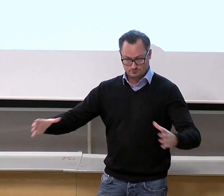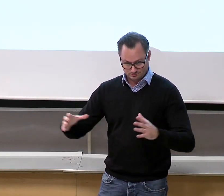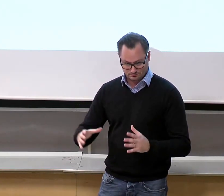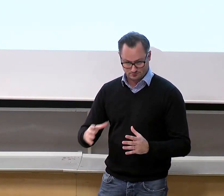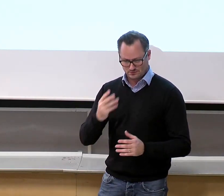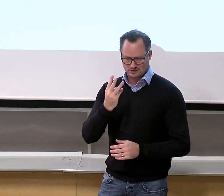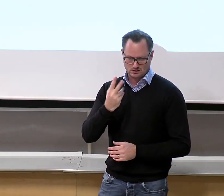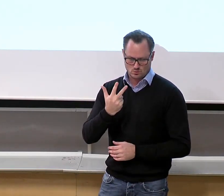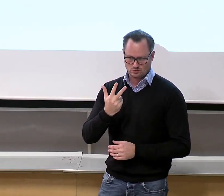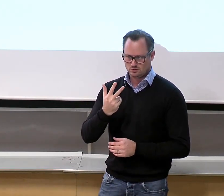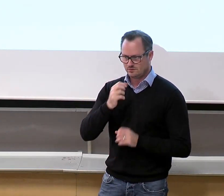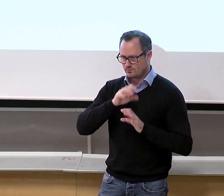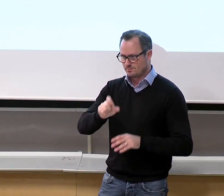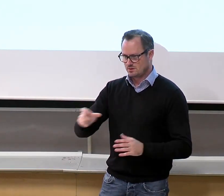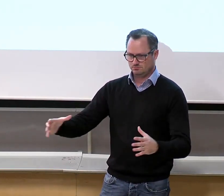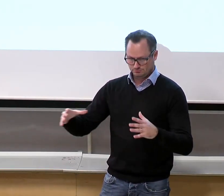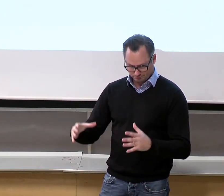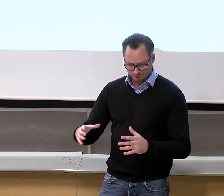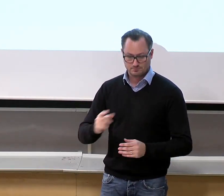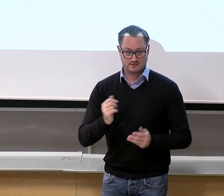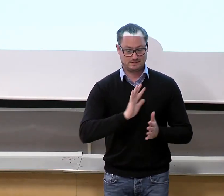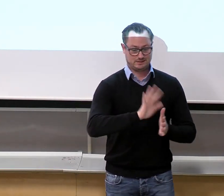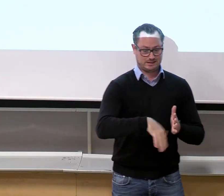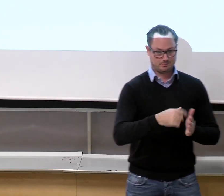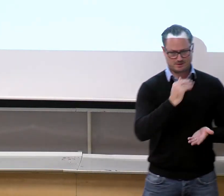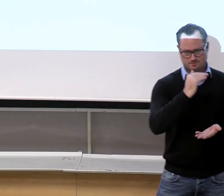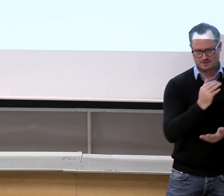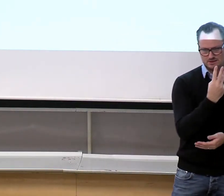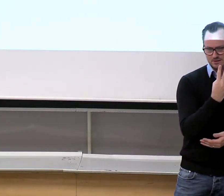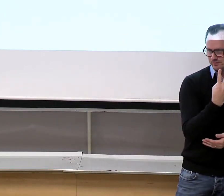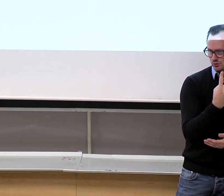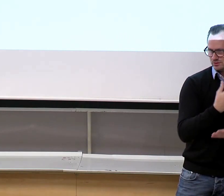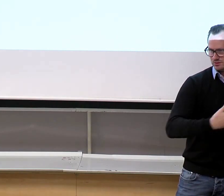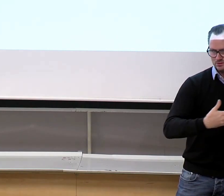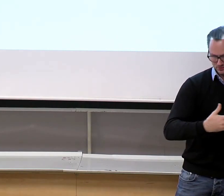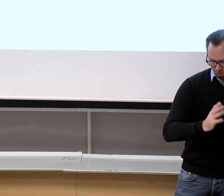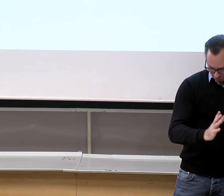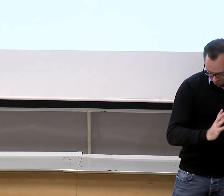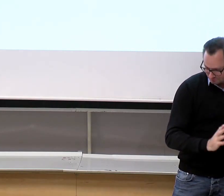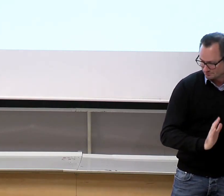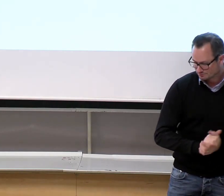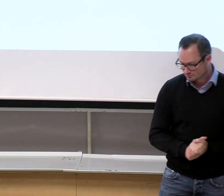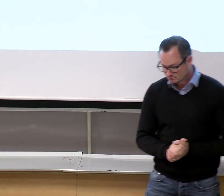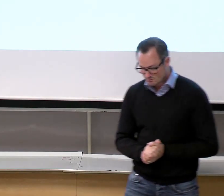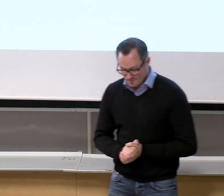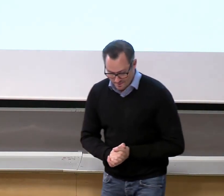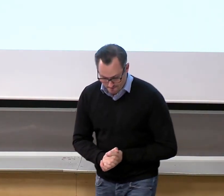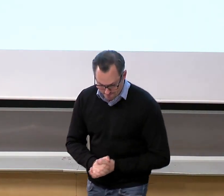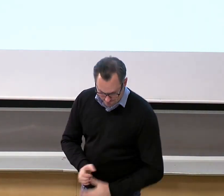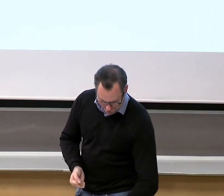Och jag hade 38 elever, informanter. Och när det gäller den teckenspråkliga delen så var det bara 34,